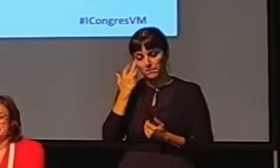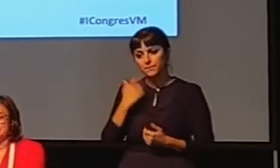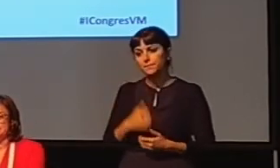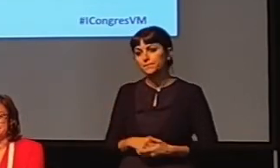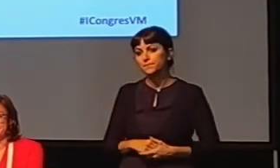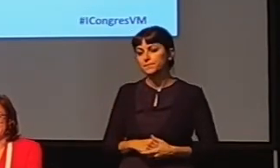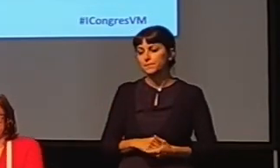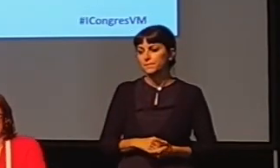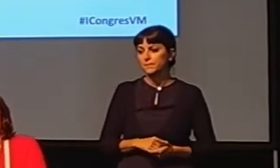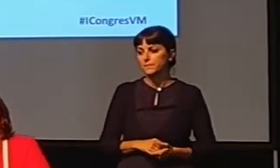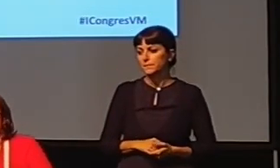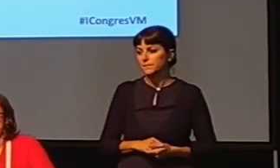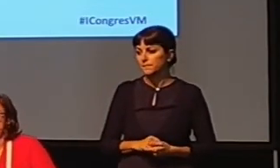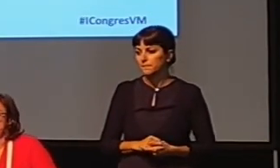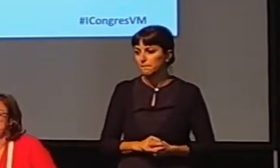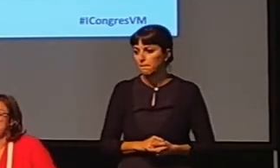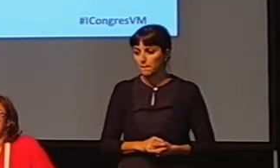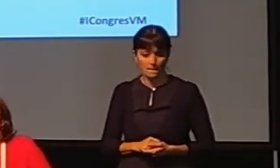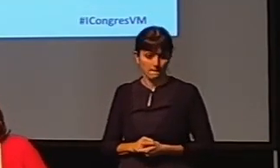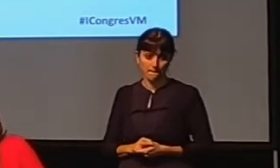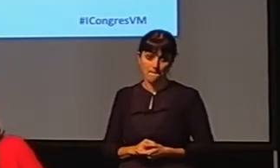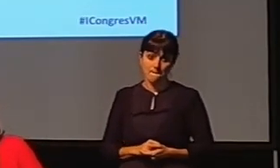Allà. Ai, no.